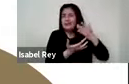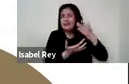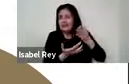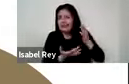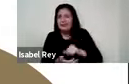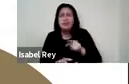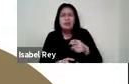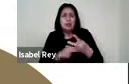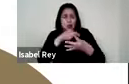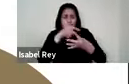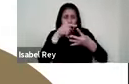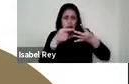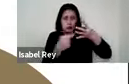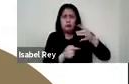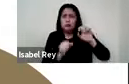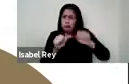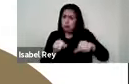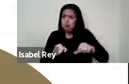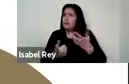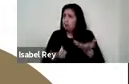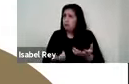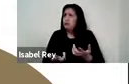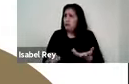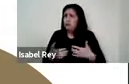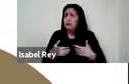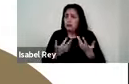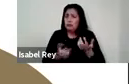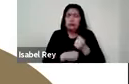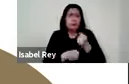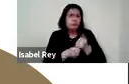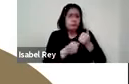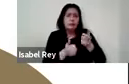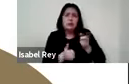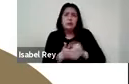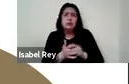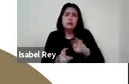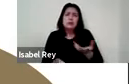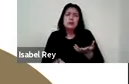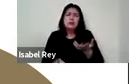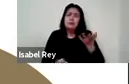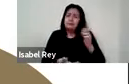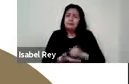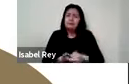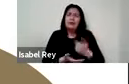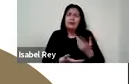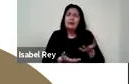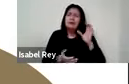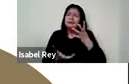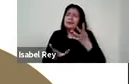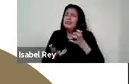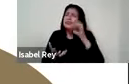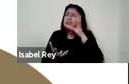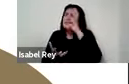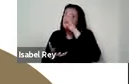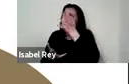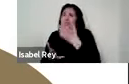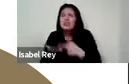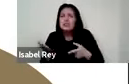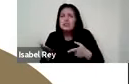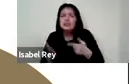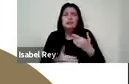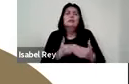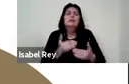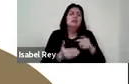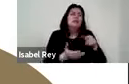cuatro componentes me han resultado hasta ahora, y el fin, y a lo largo, y lo que se busca paso a paso es que